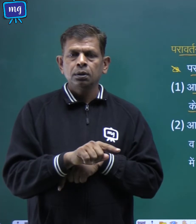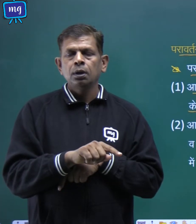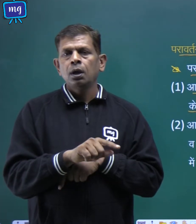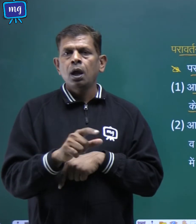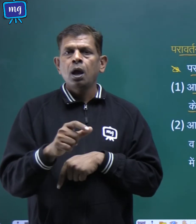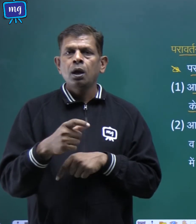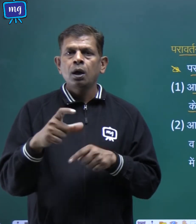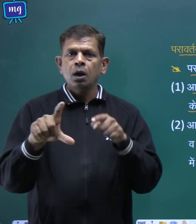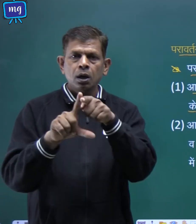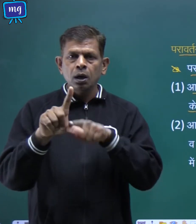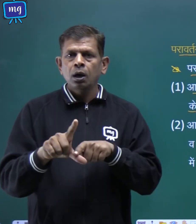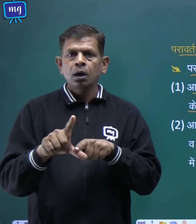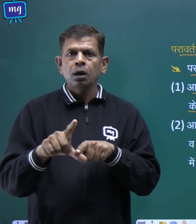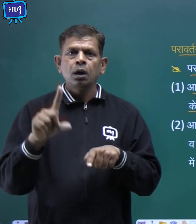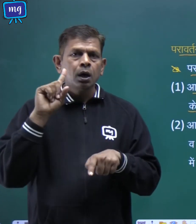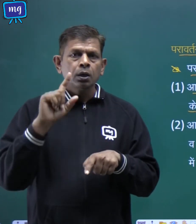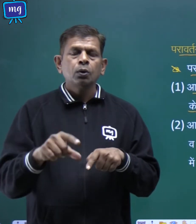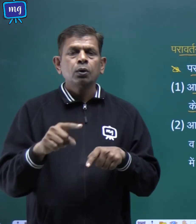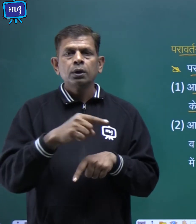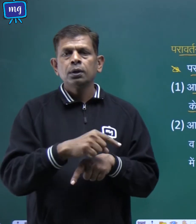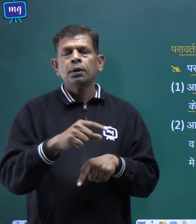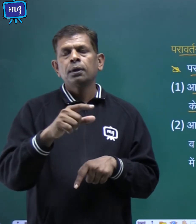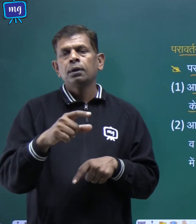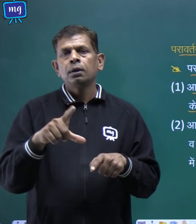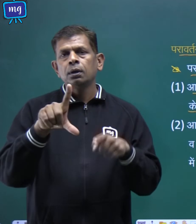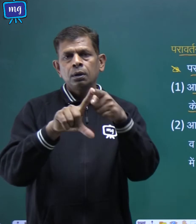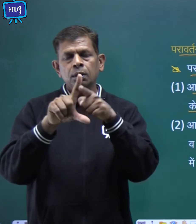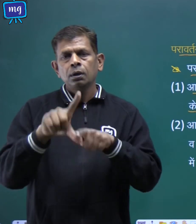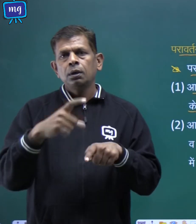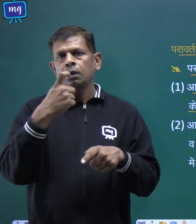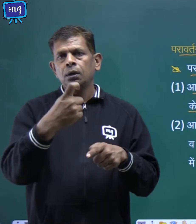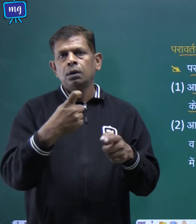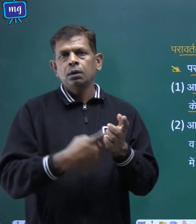आपतन कोण है और ये परावर्तन कोण है।